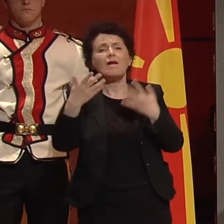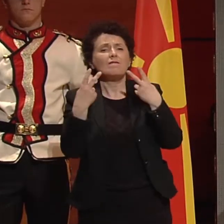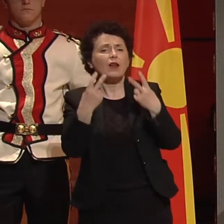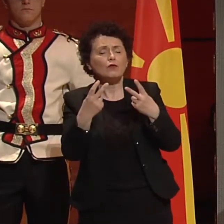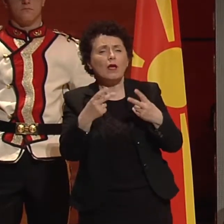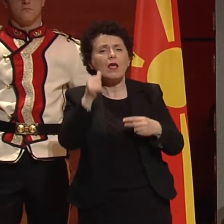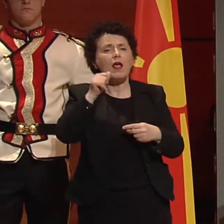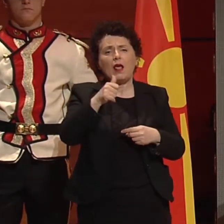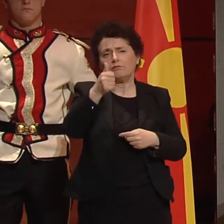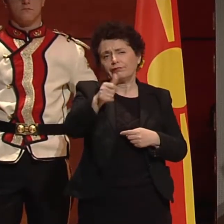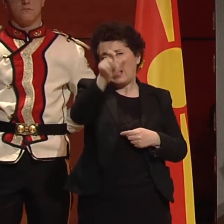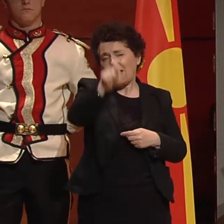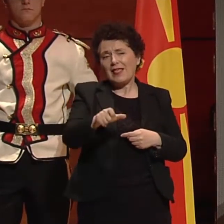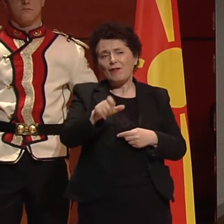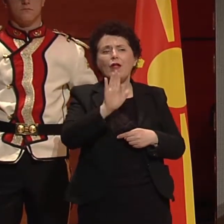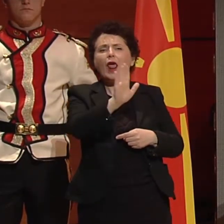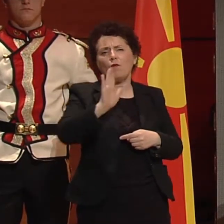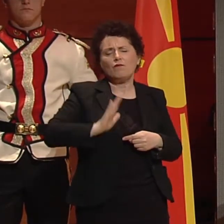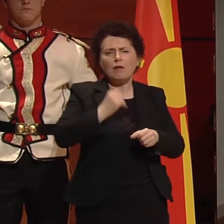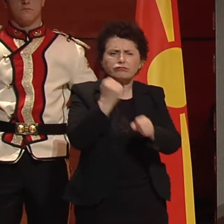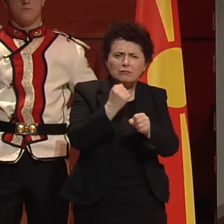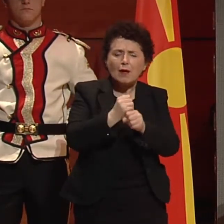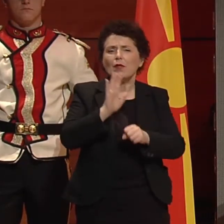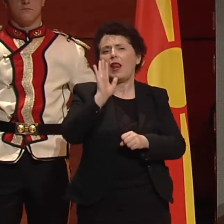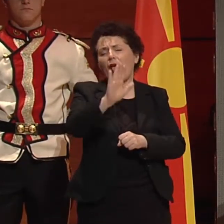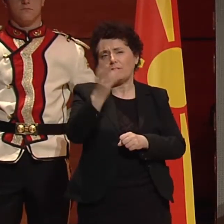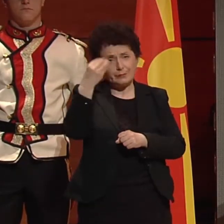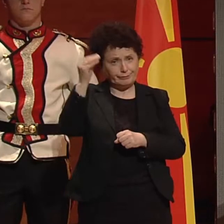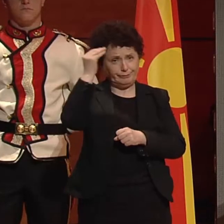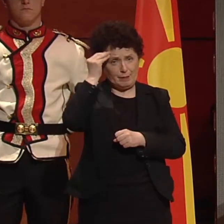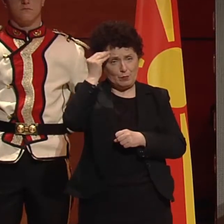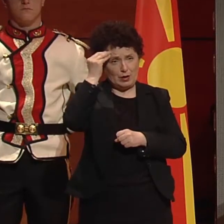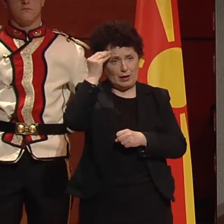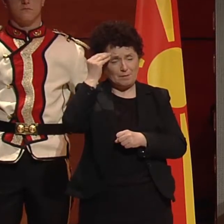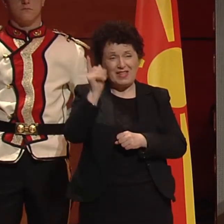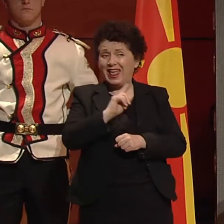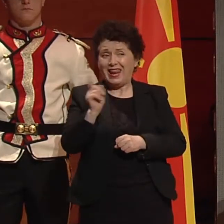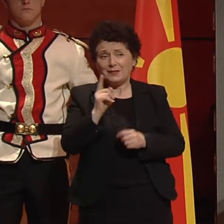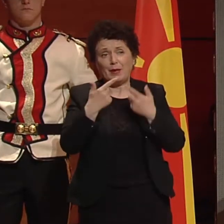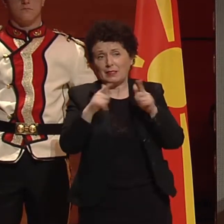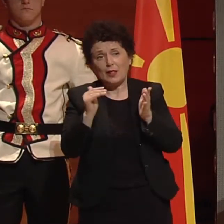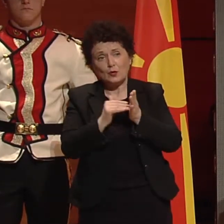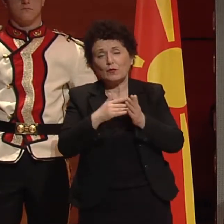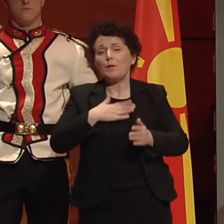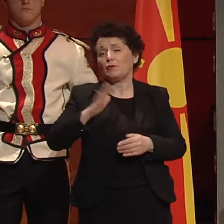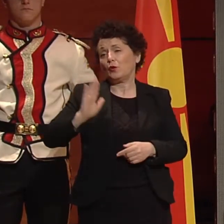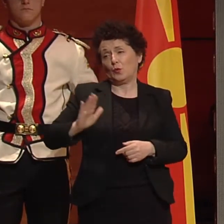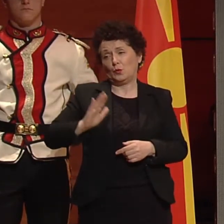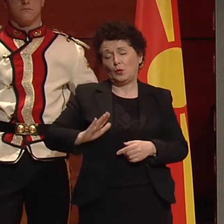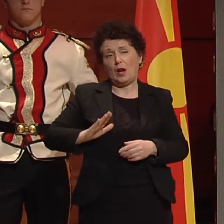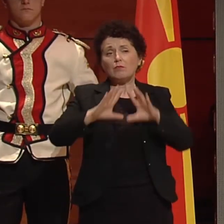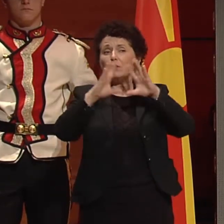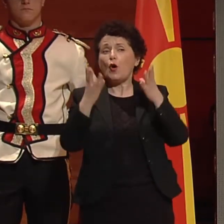на индивидуалниот творечки опус и неговото меморирање. Не смееме да дозволиме нашите културни